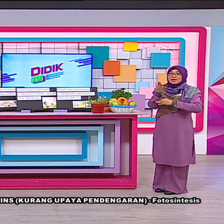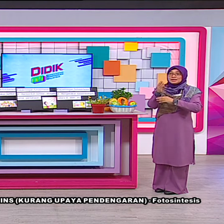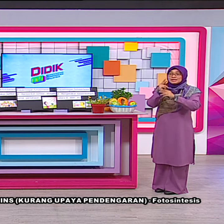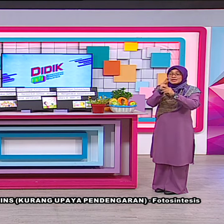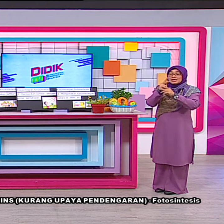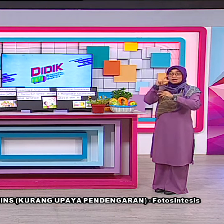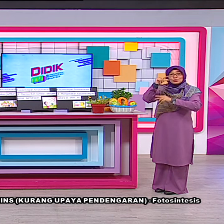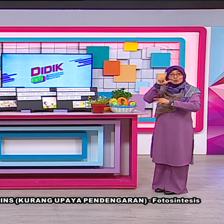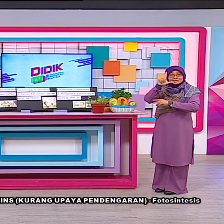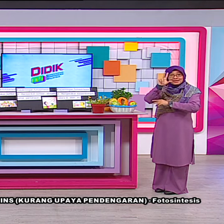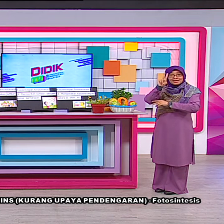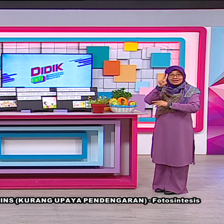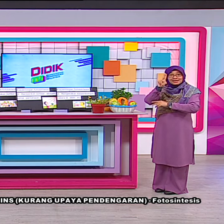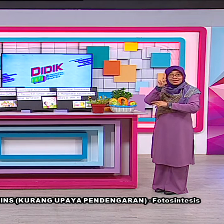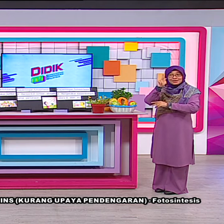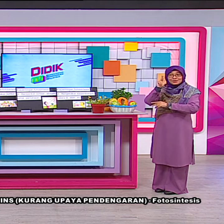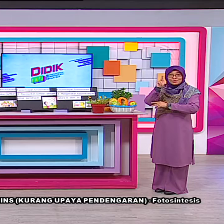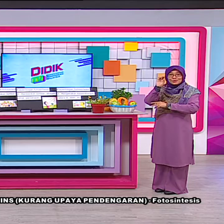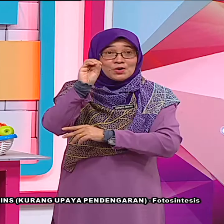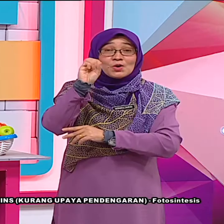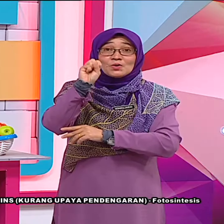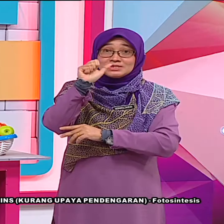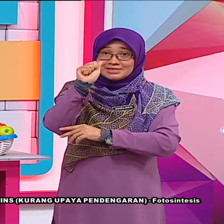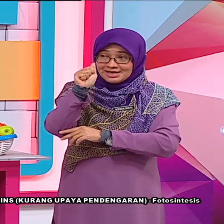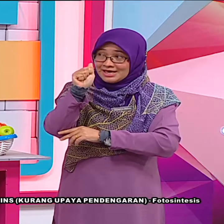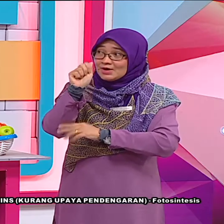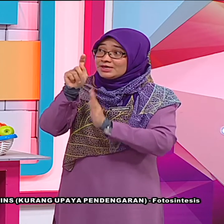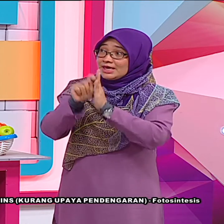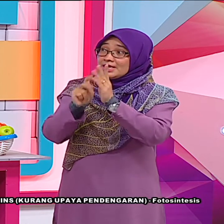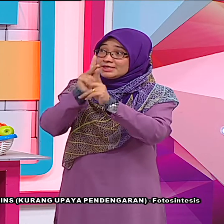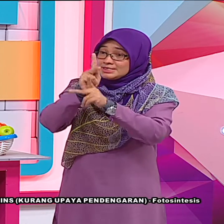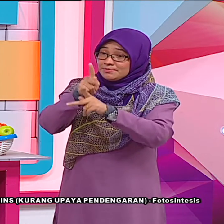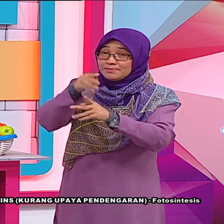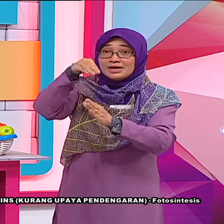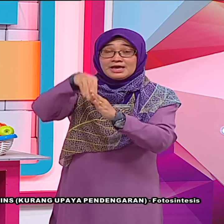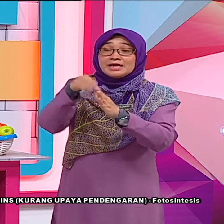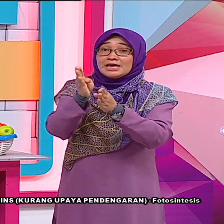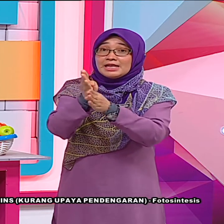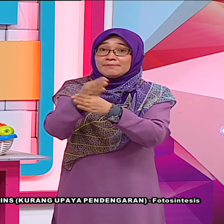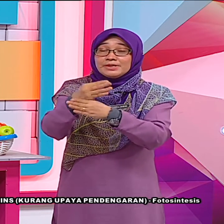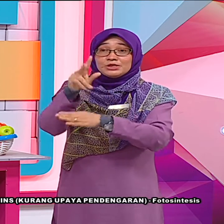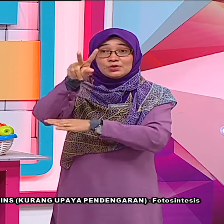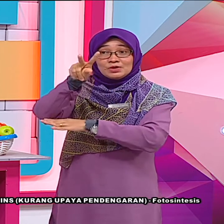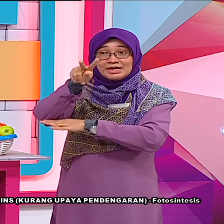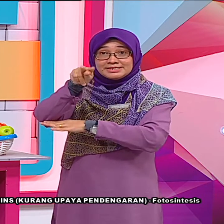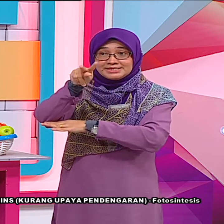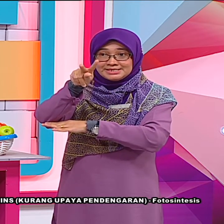Adha glukosa glukosa Oke tersimpan dalam bentuk kece